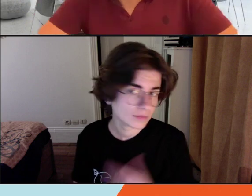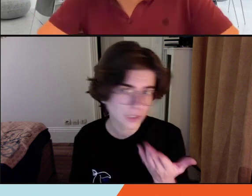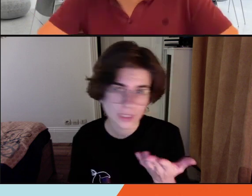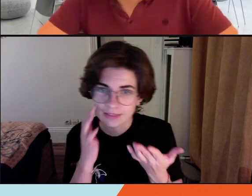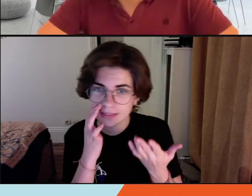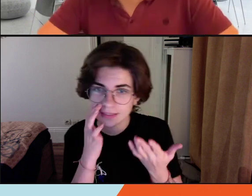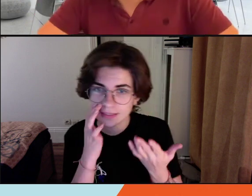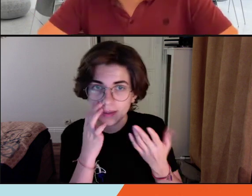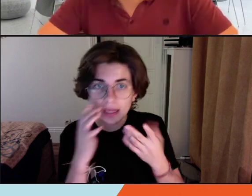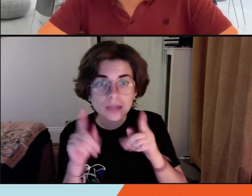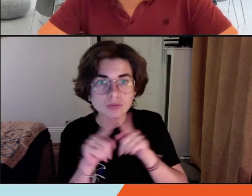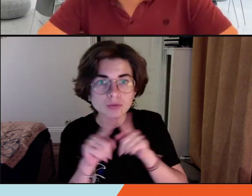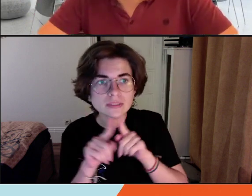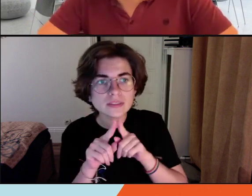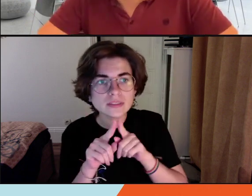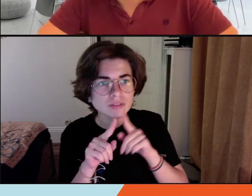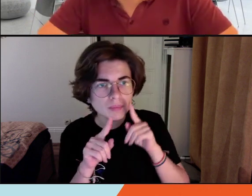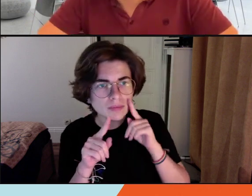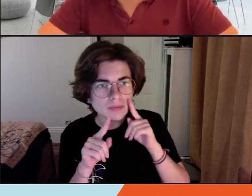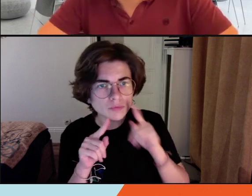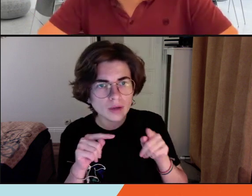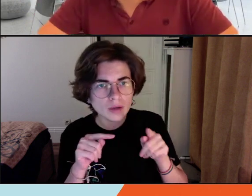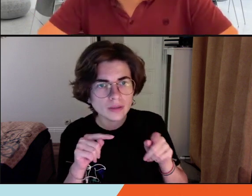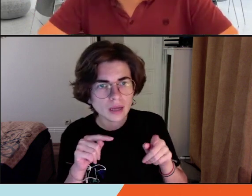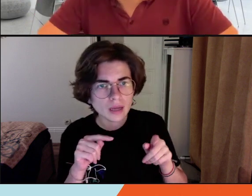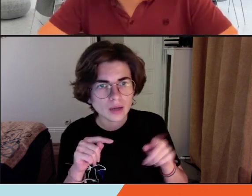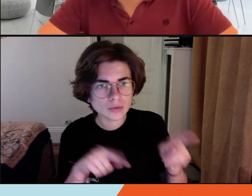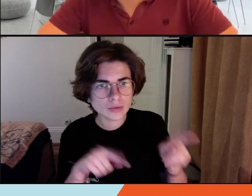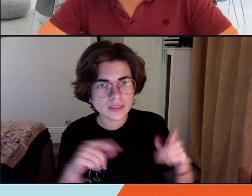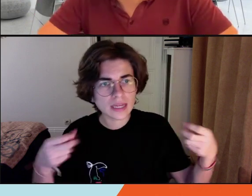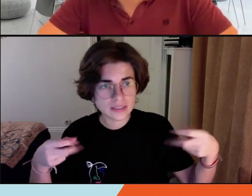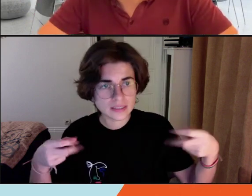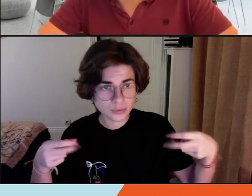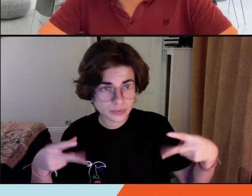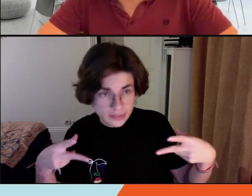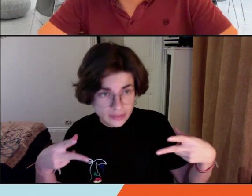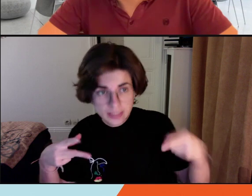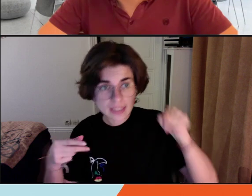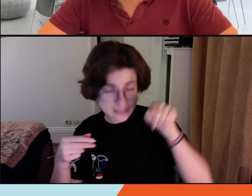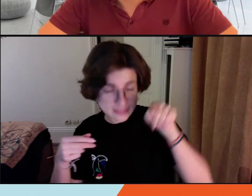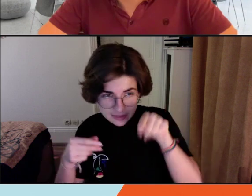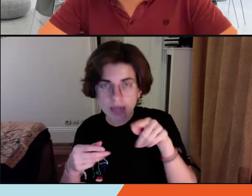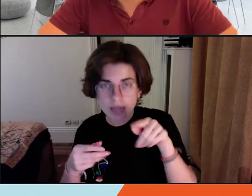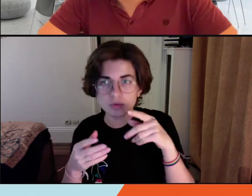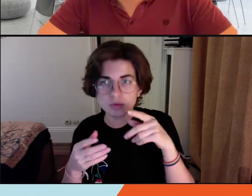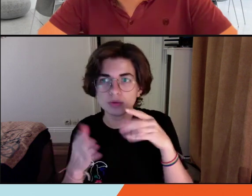ça. Et aussi, si jamais vous voyez à côté, il y a les sous-titres, c'est ça